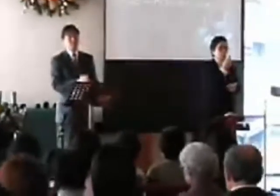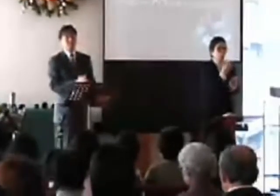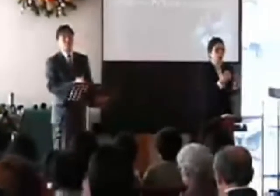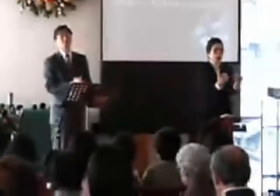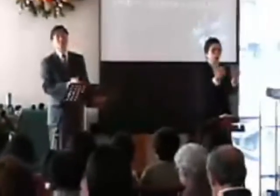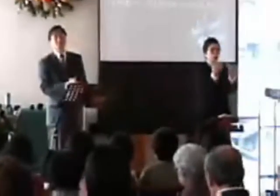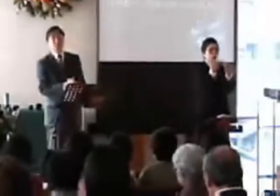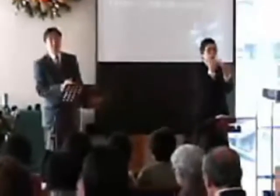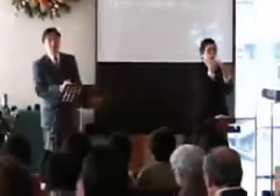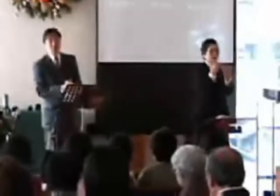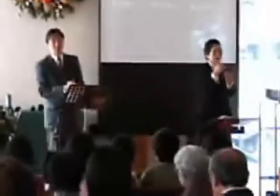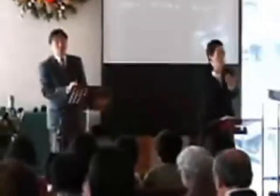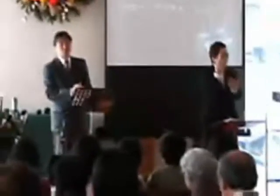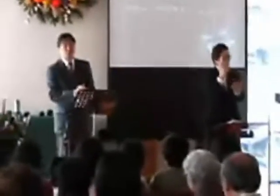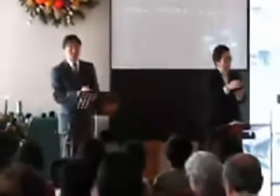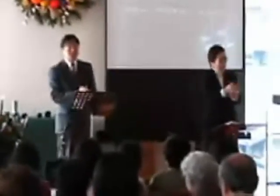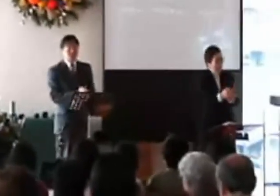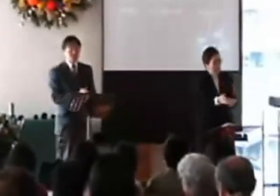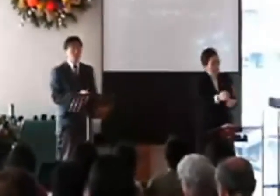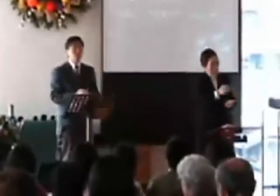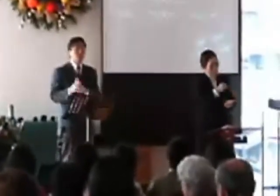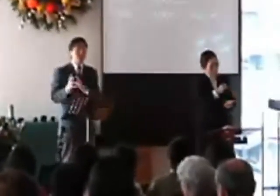つ薬ですね、